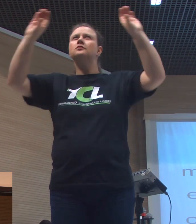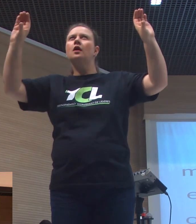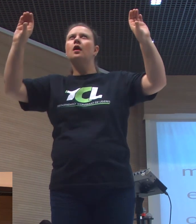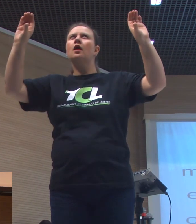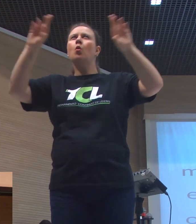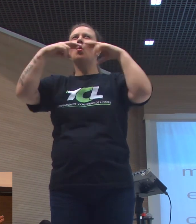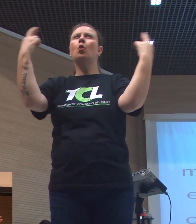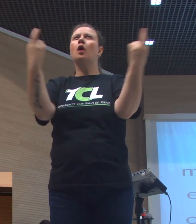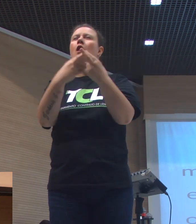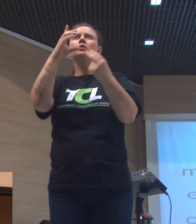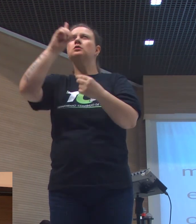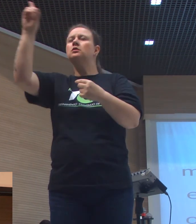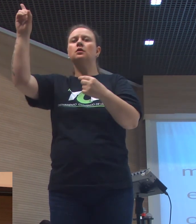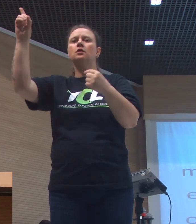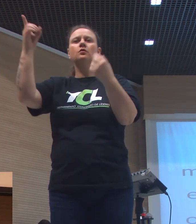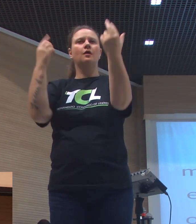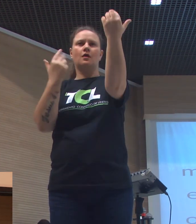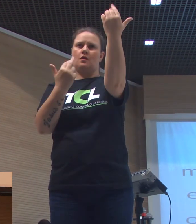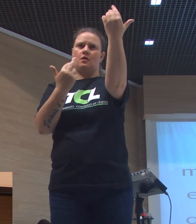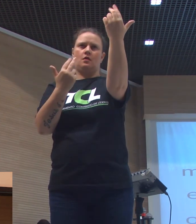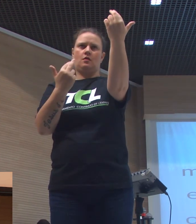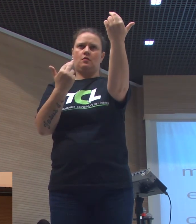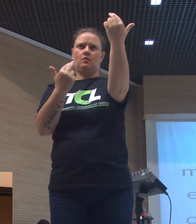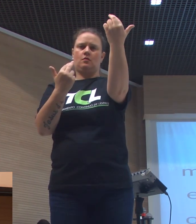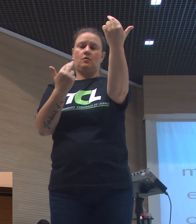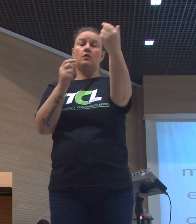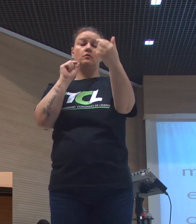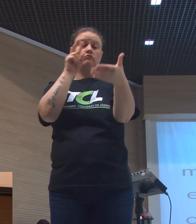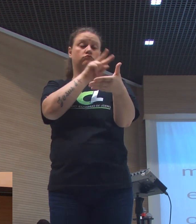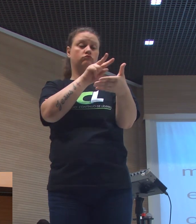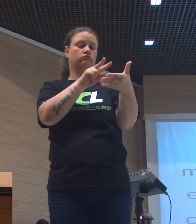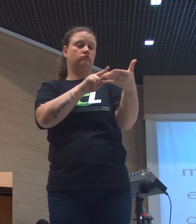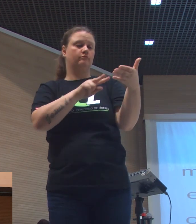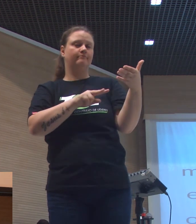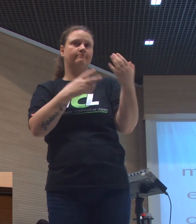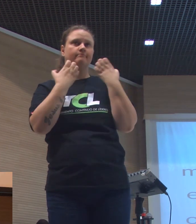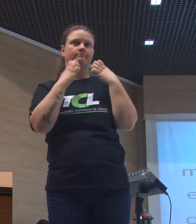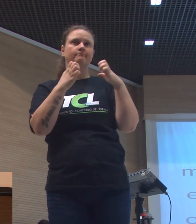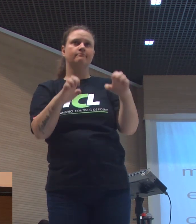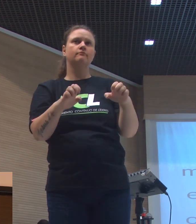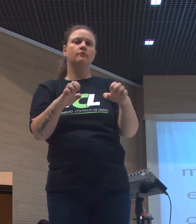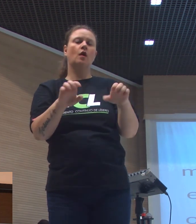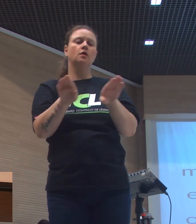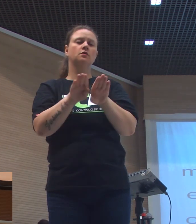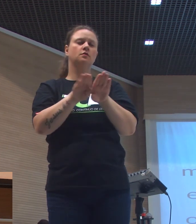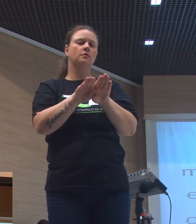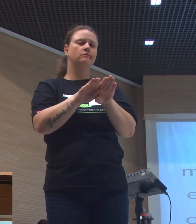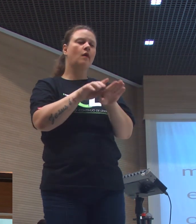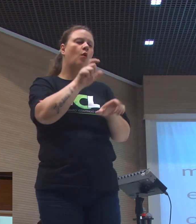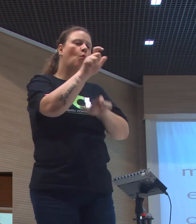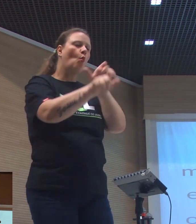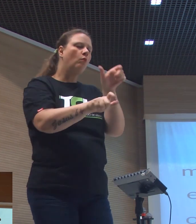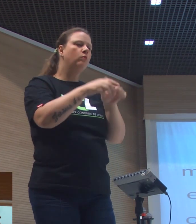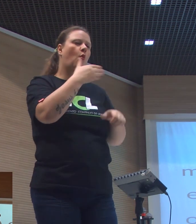reino de Deus é outra coisa. Não. Na leitura dos evangelhos, e isso os comentaristas, os estudiosos